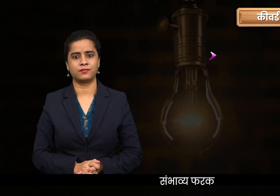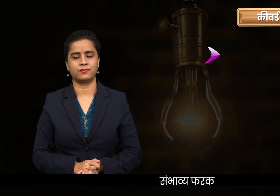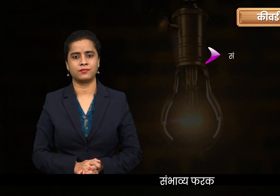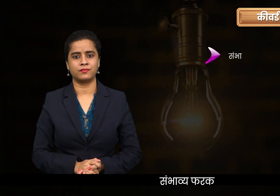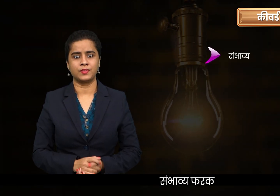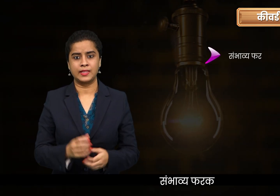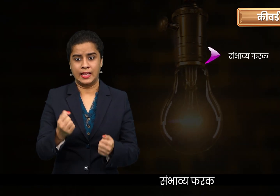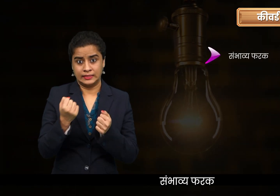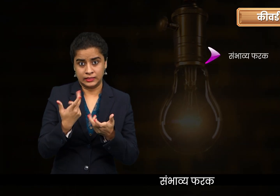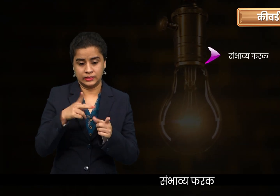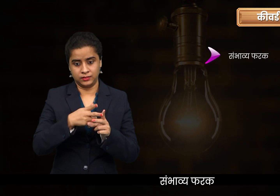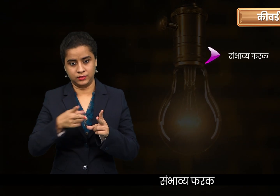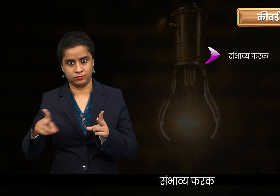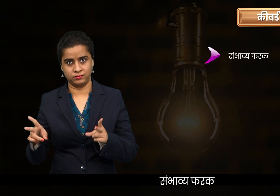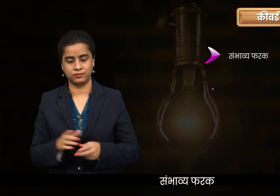संभाव्य फरक,